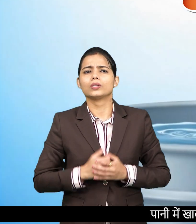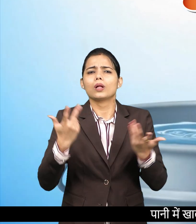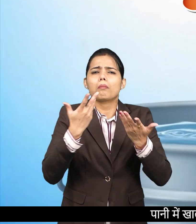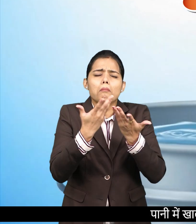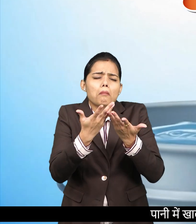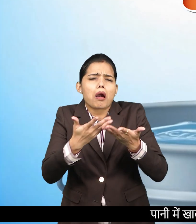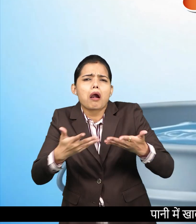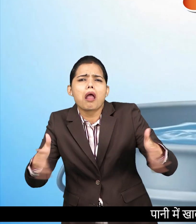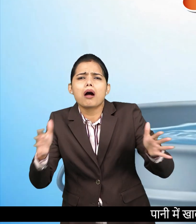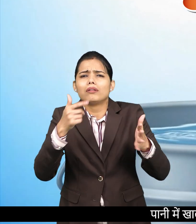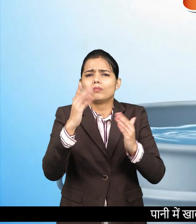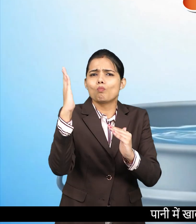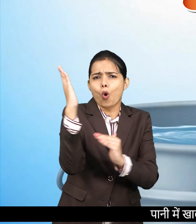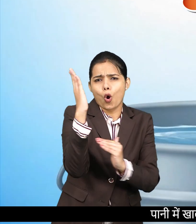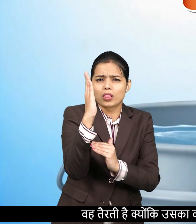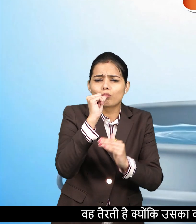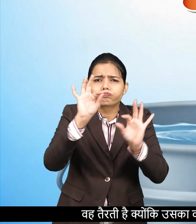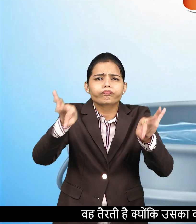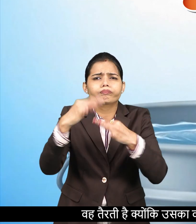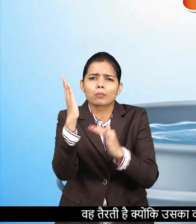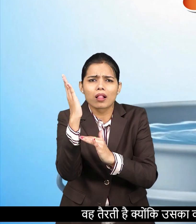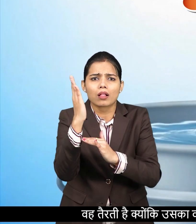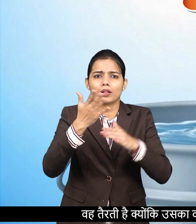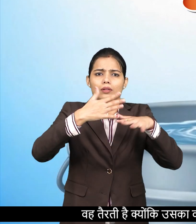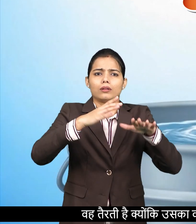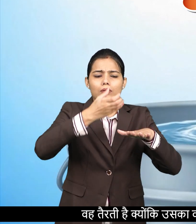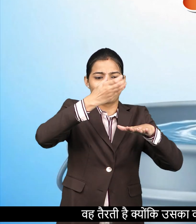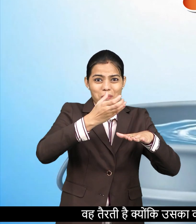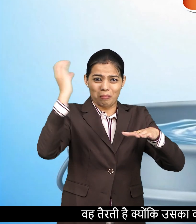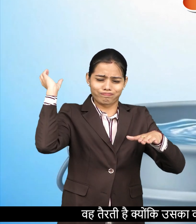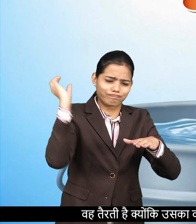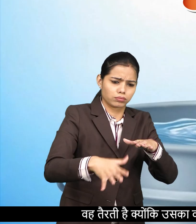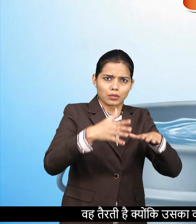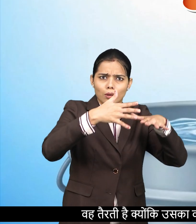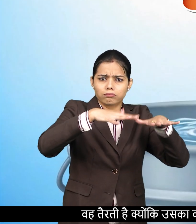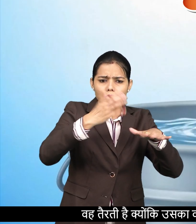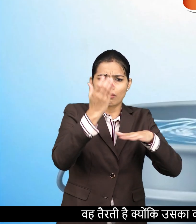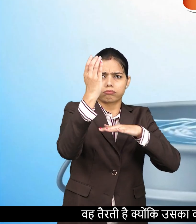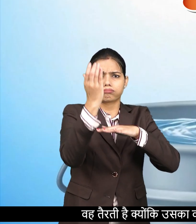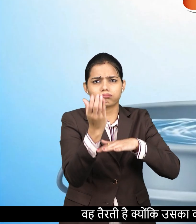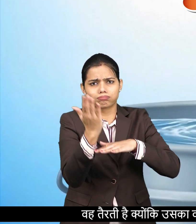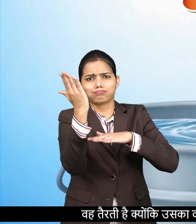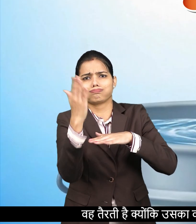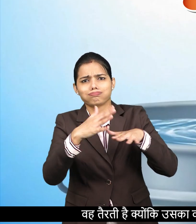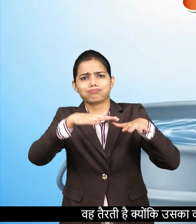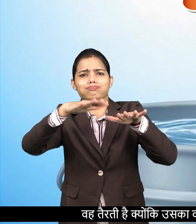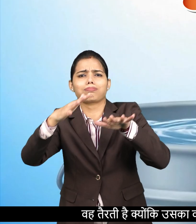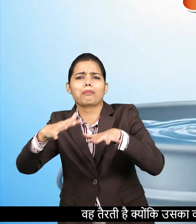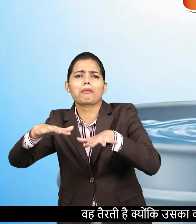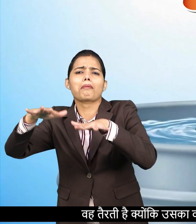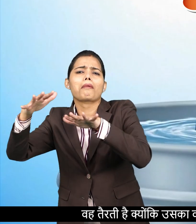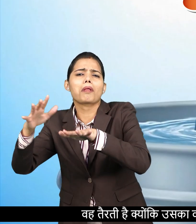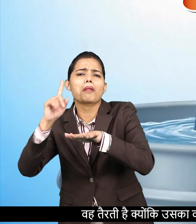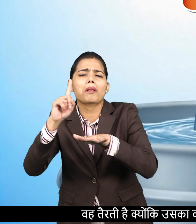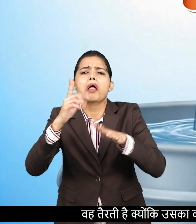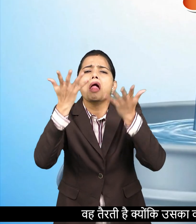पानी में खाली प्लास्टिक की बोतल डालें, वह तैरती है क्योंकि उसका वजन ऊपर की ओर लगने वाले बल से कम है।